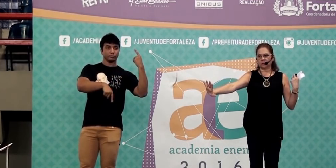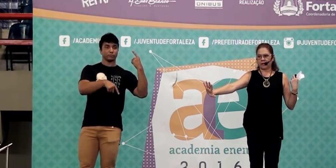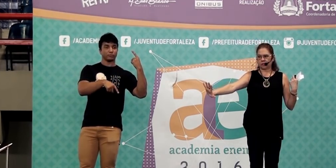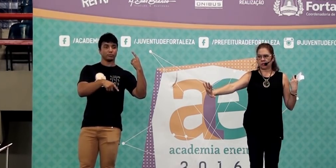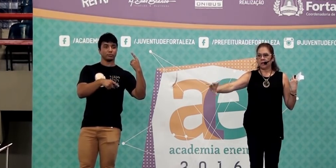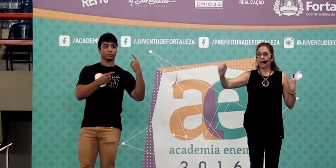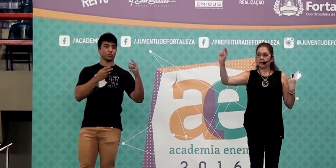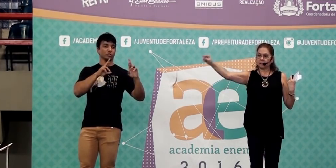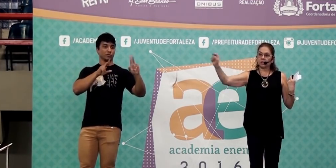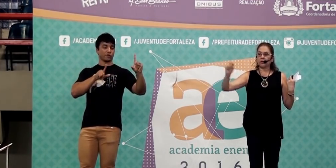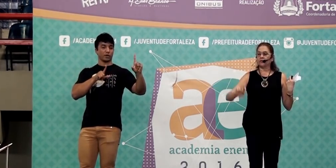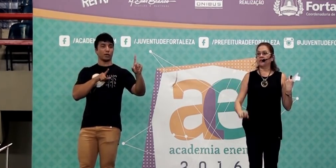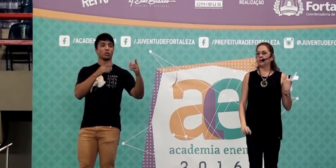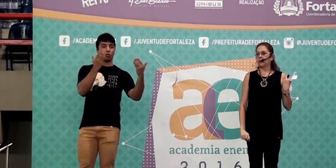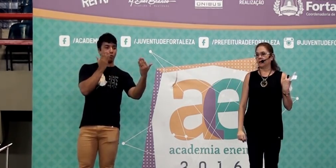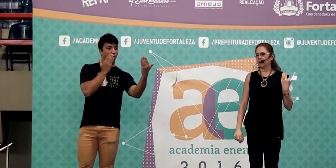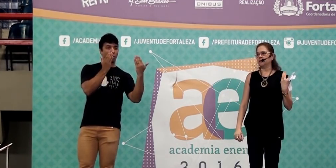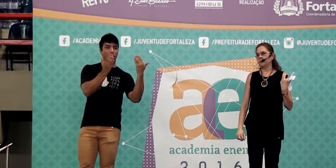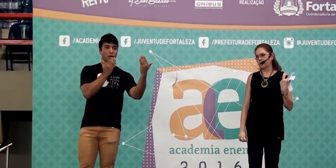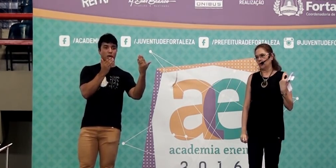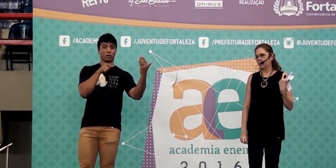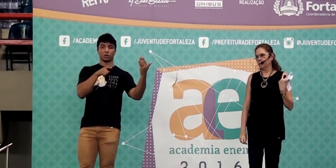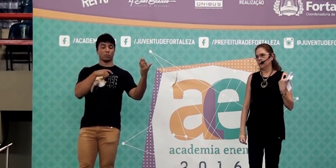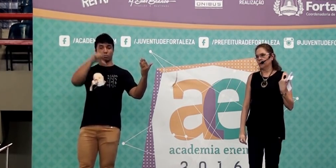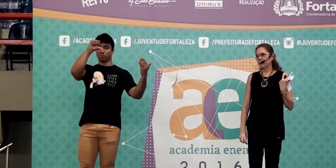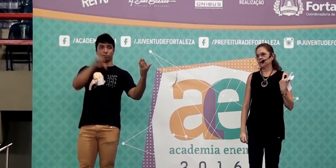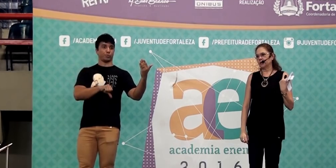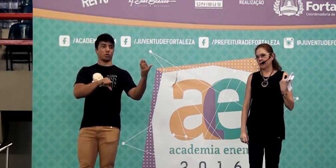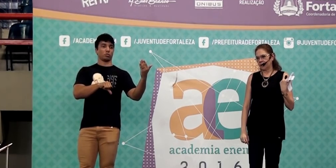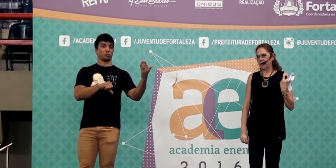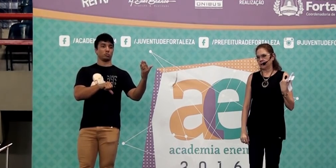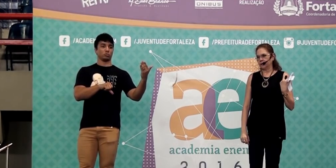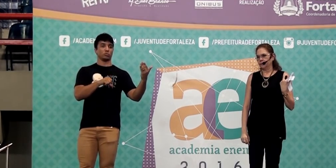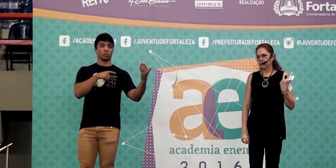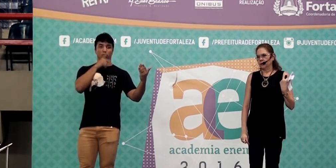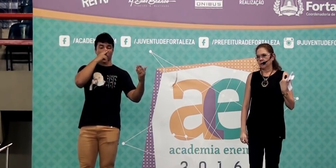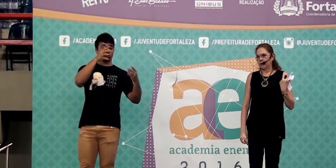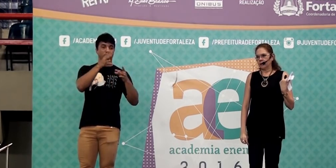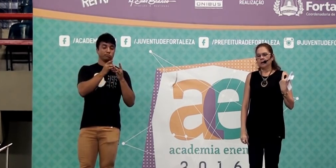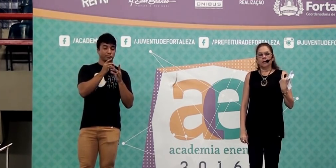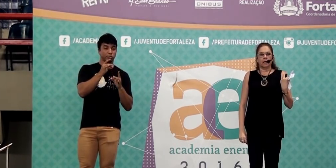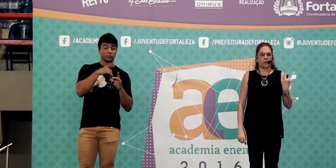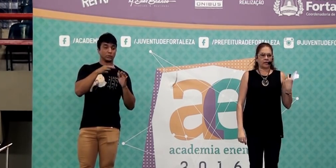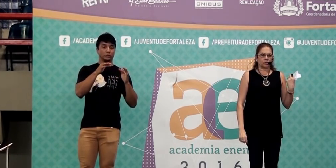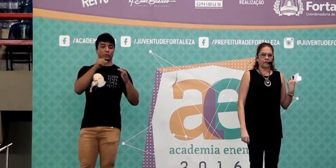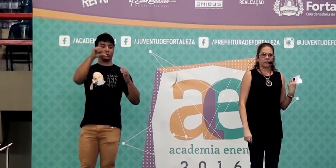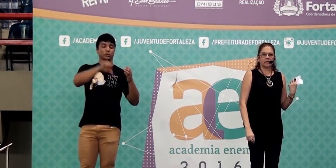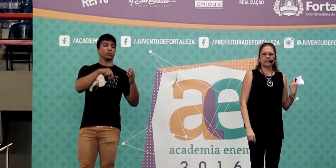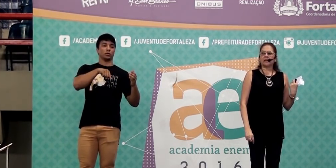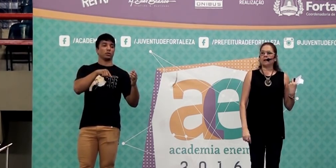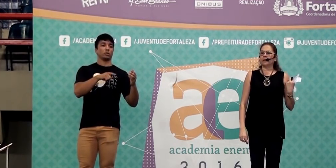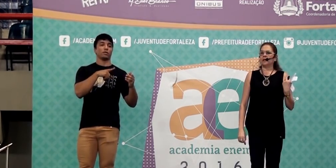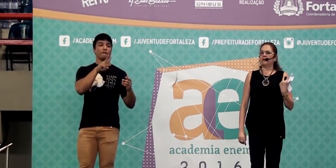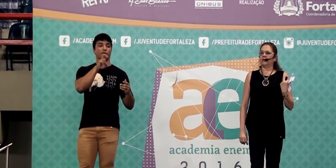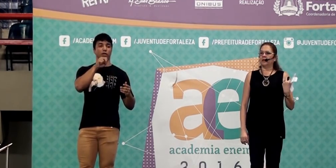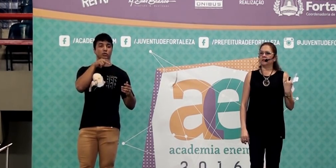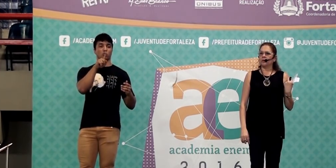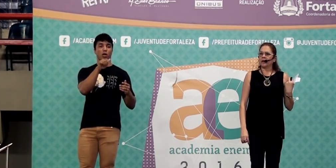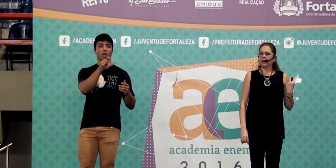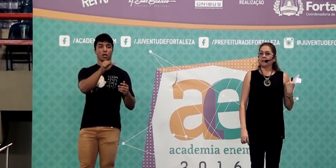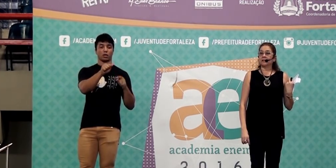por contraste. Eles estão vivendo uma crise maior, mais delicada. Tá? Eu acho que vocês sabem